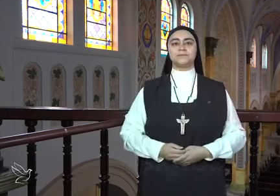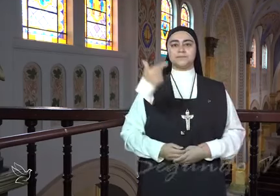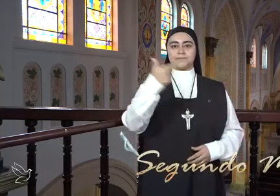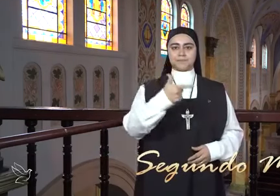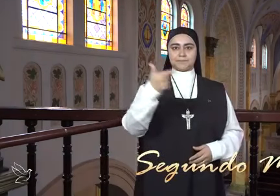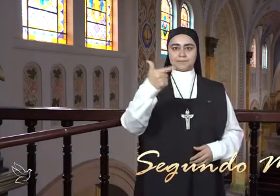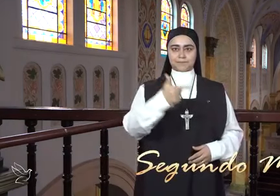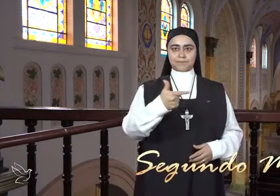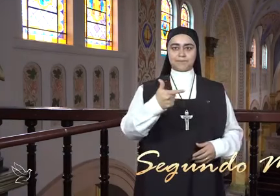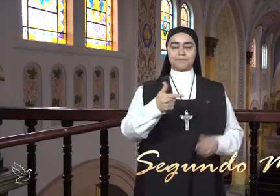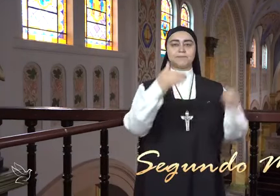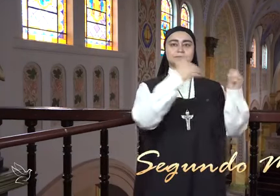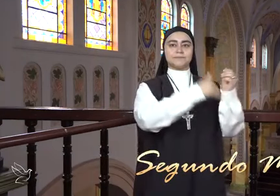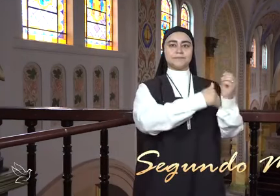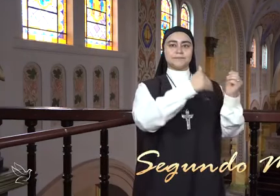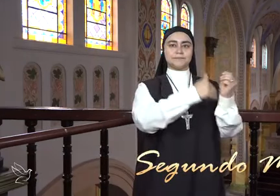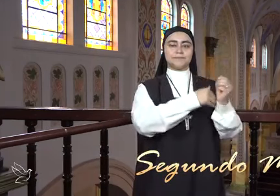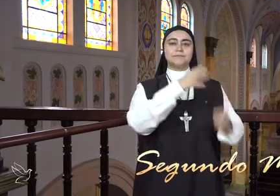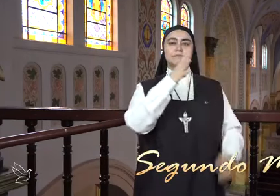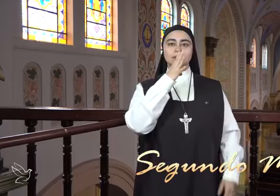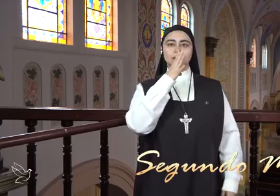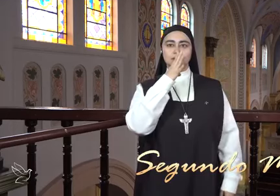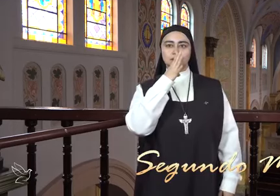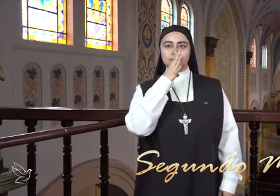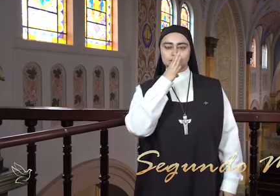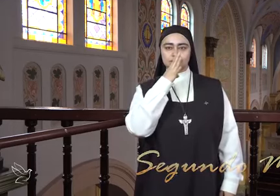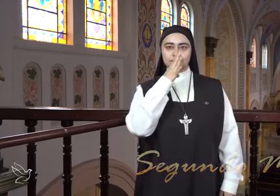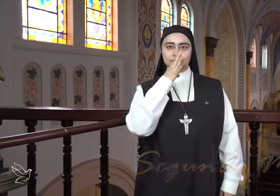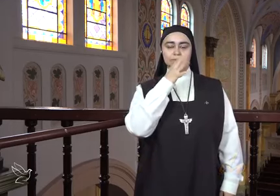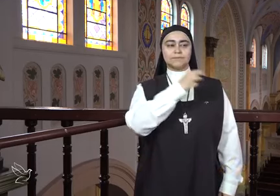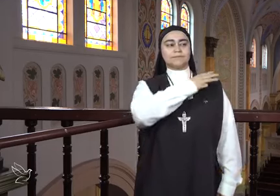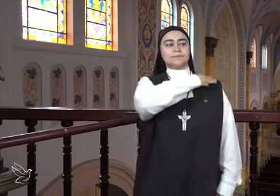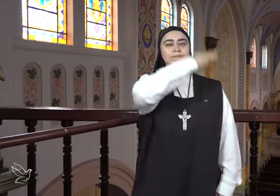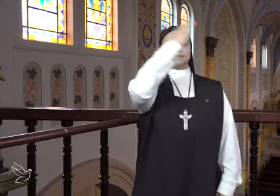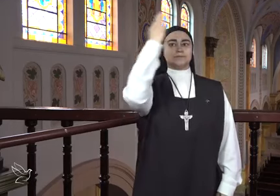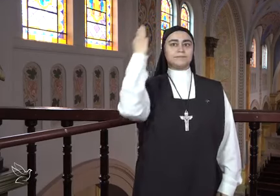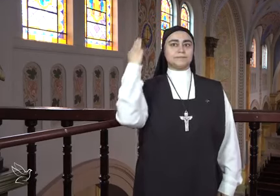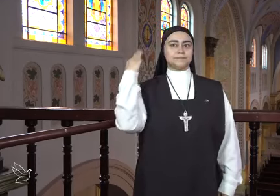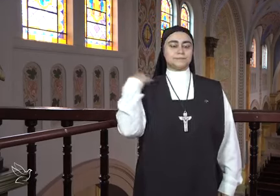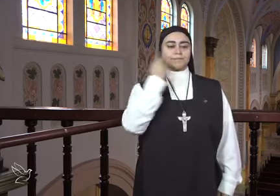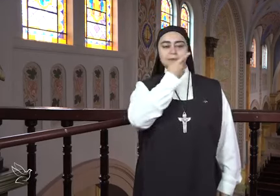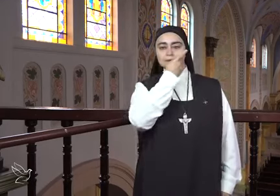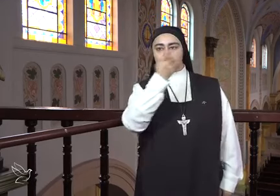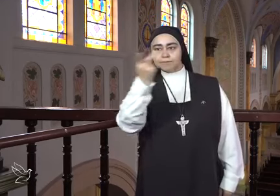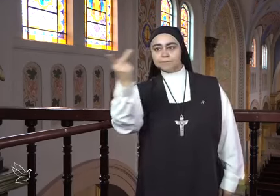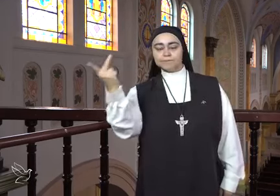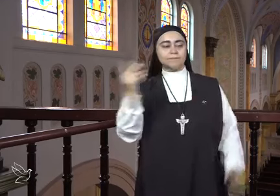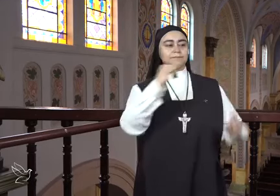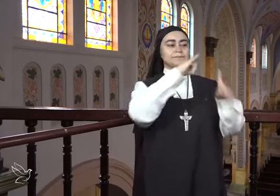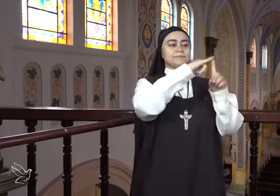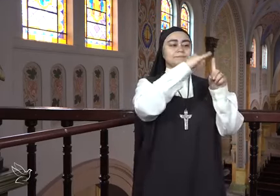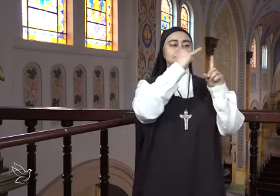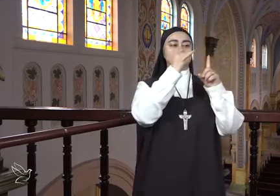No segundo mistério gozoso, contemplamos a visita de Nossa Senhora a sua prima Santa